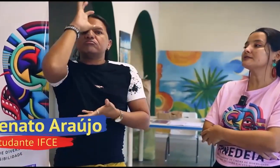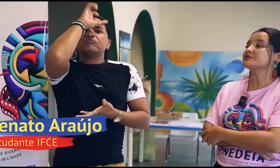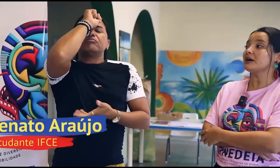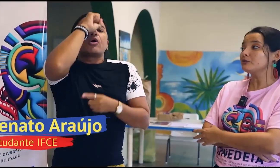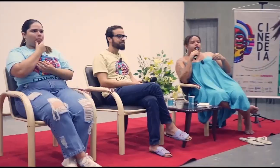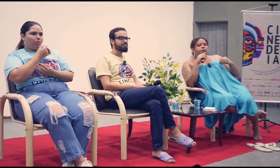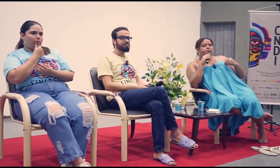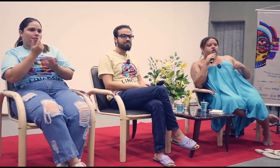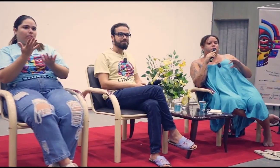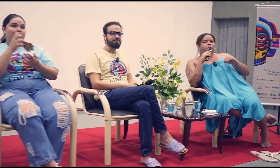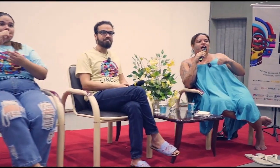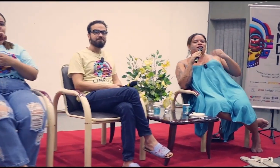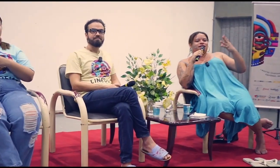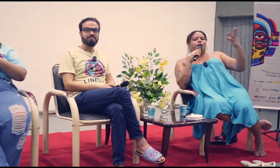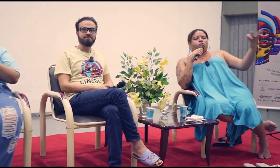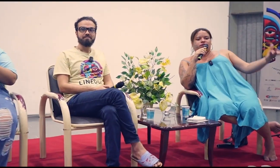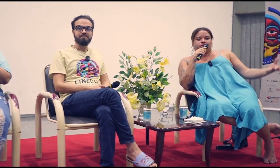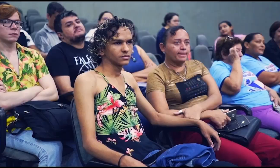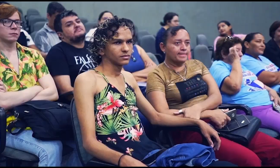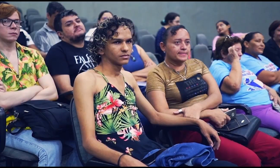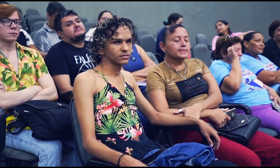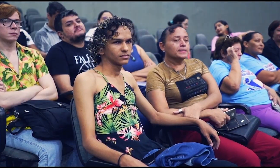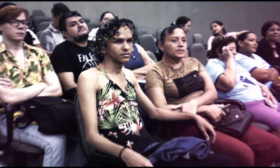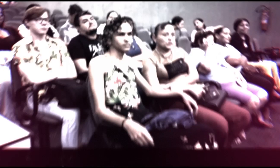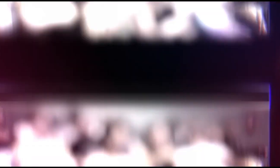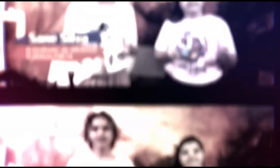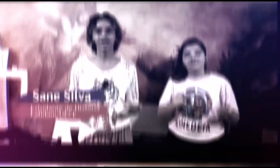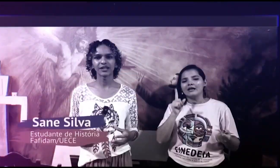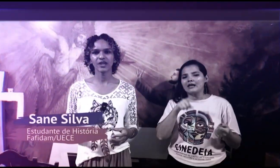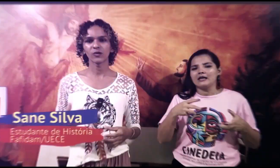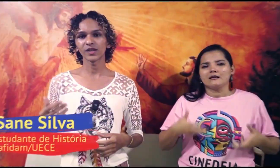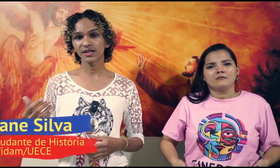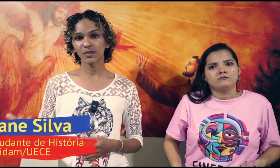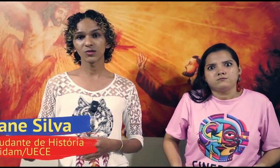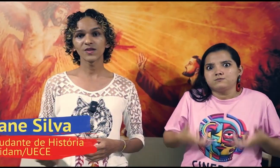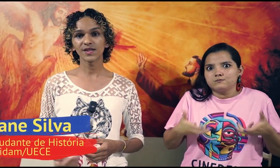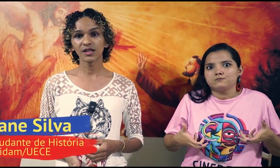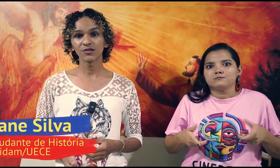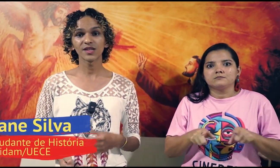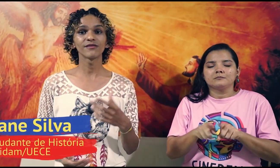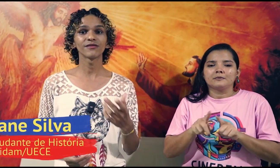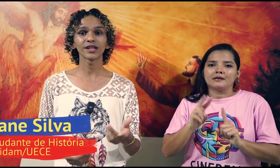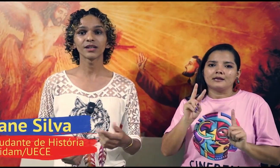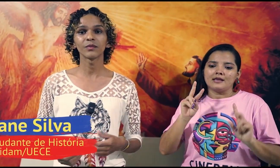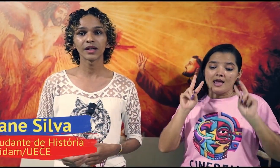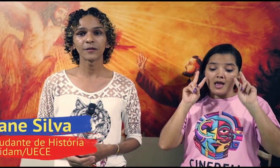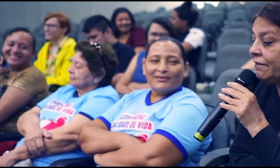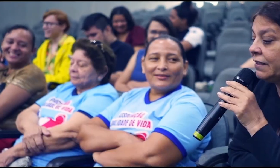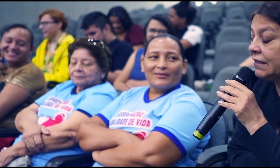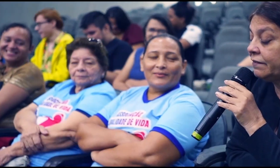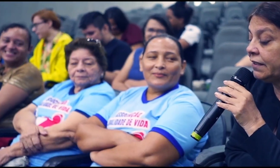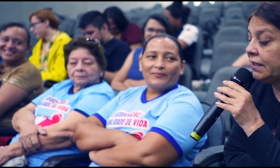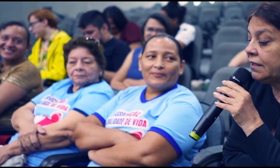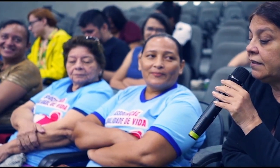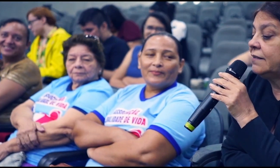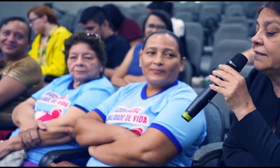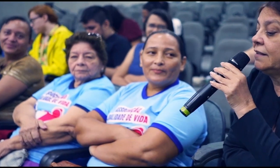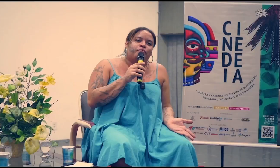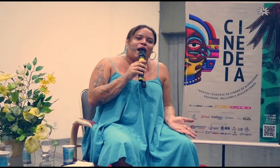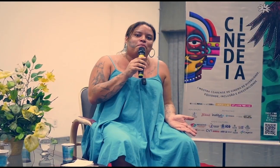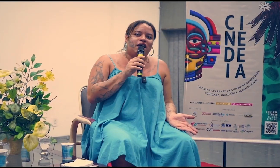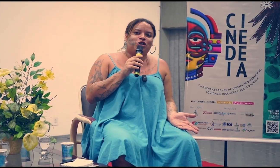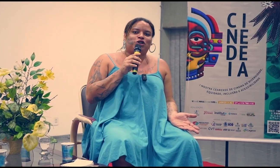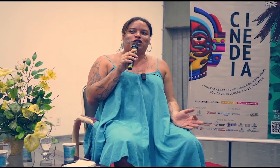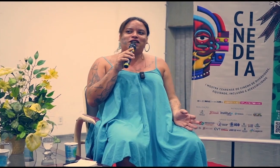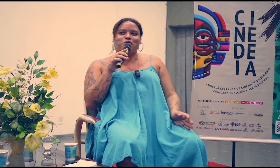do pai, que abandonou ela na infância. E ela está tentando entender por que que isso aconteceu, né? O que que